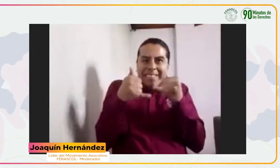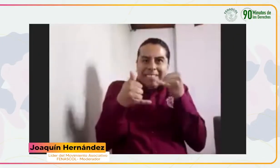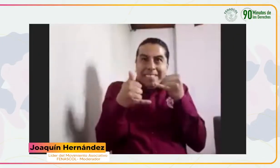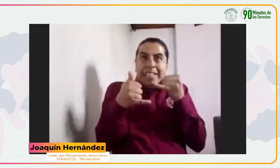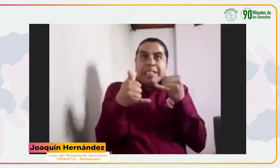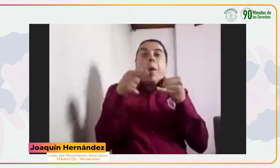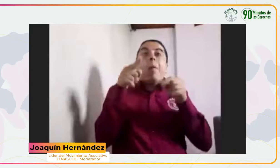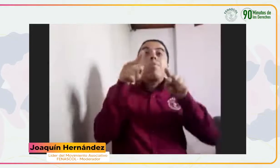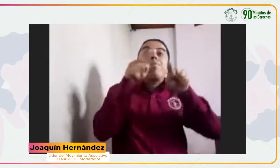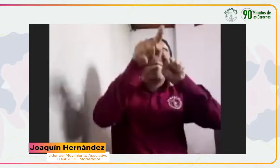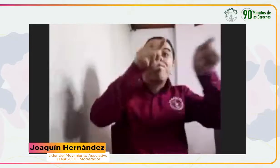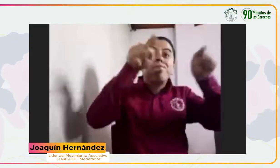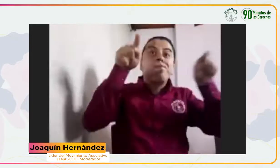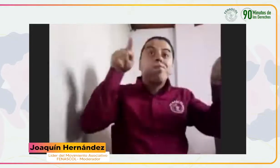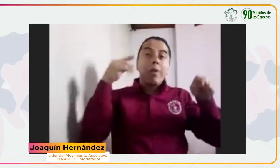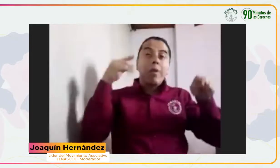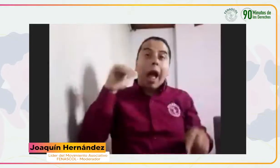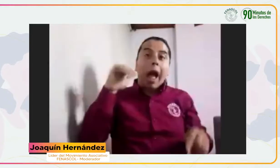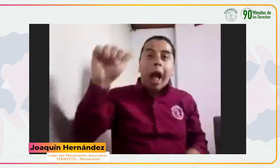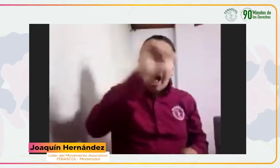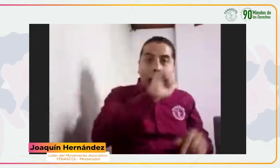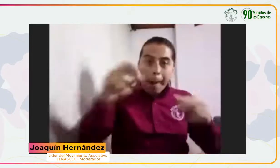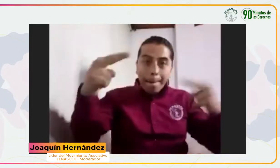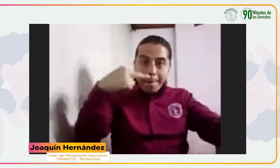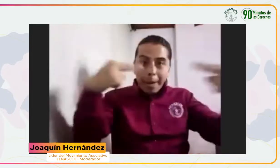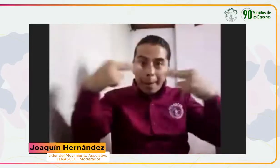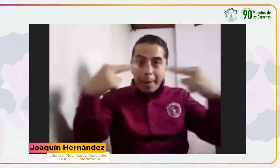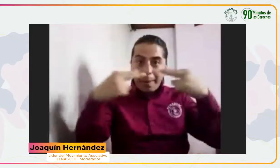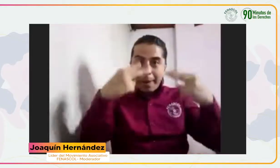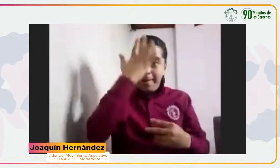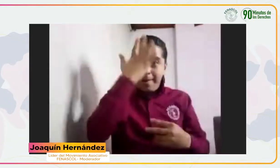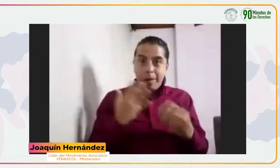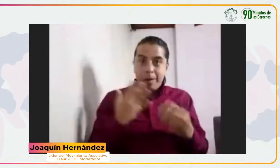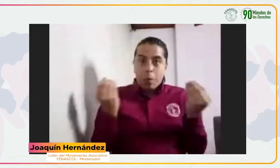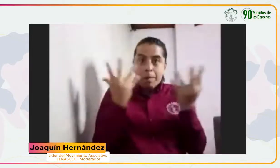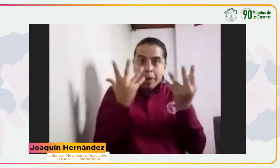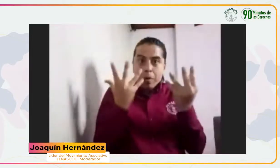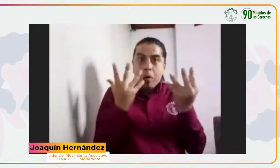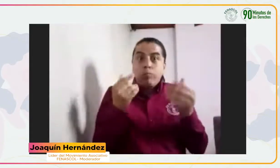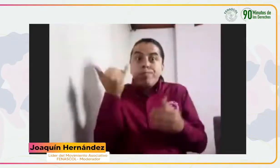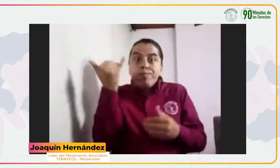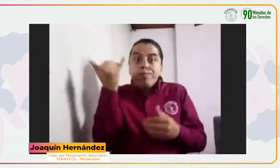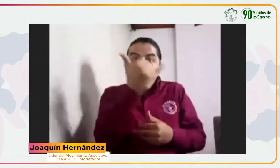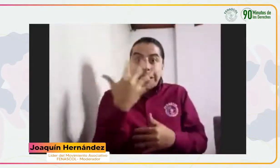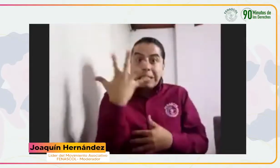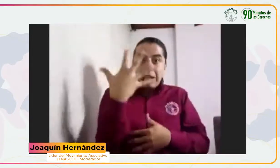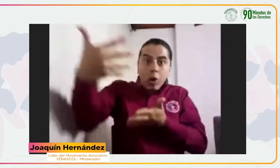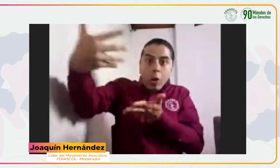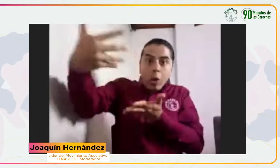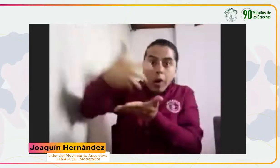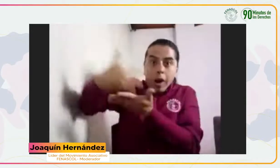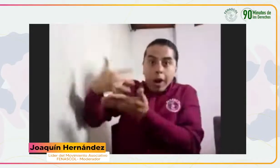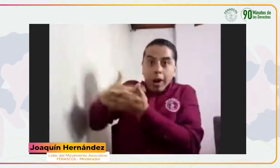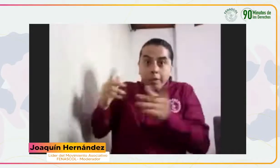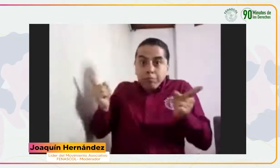nos vamos acercando al cierre. Y allí a todas las mujeres que nos están acompañando en